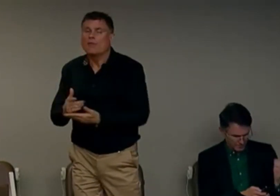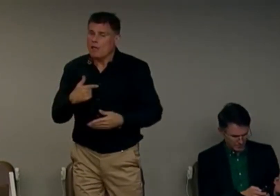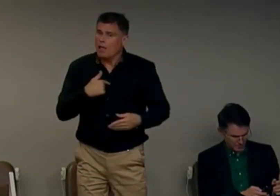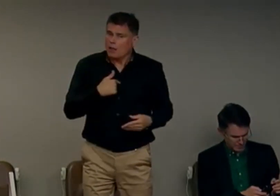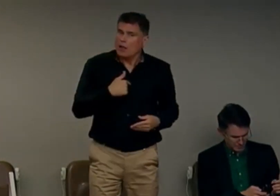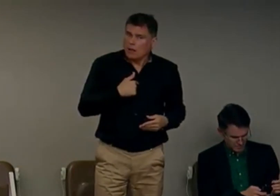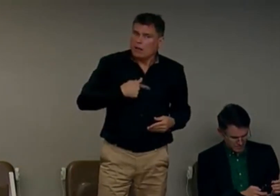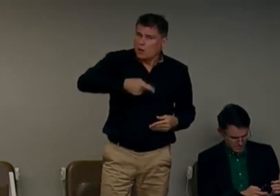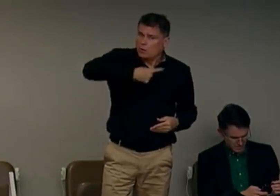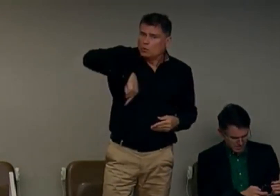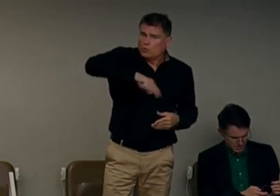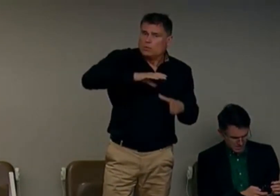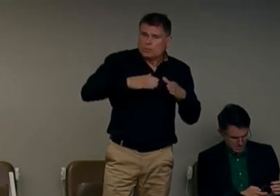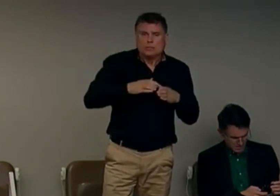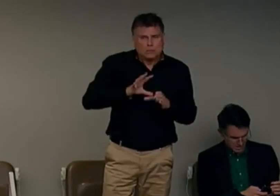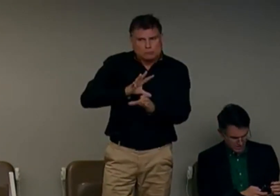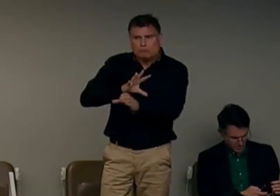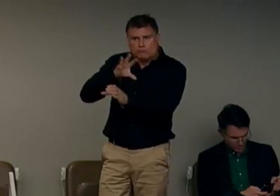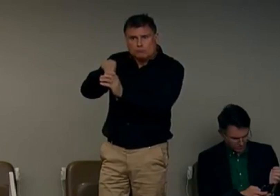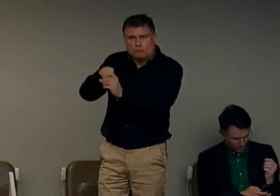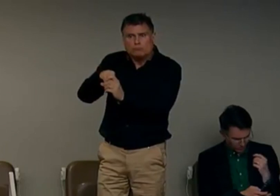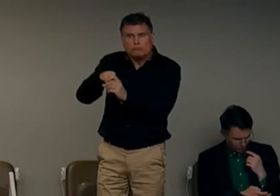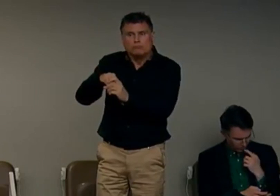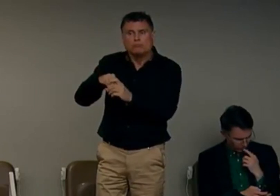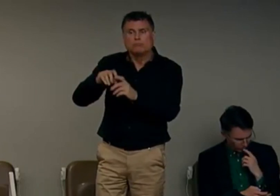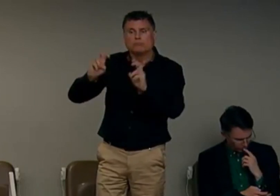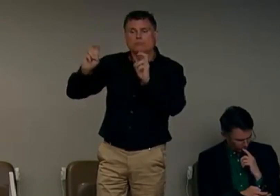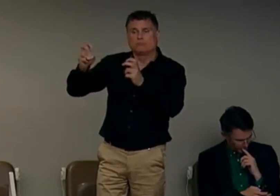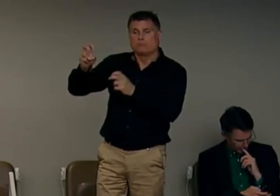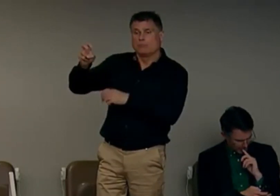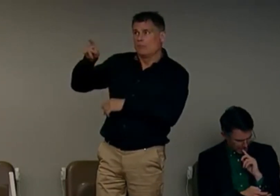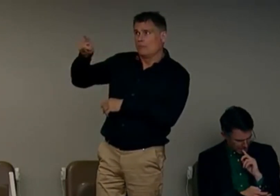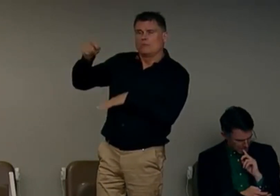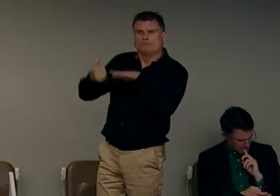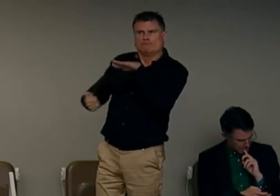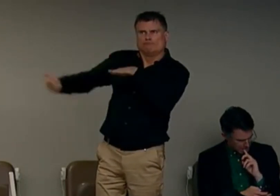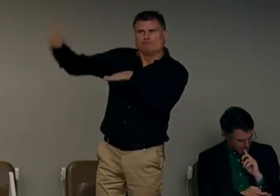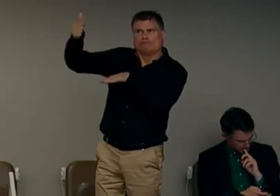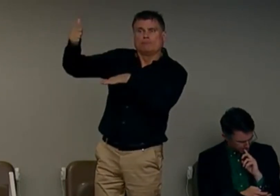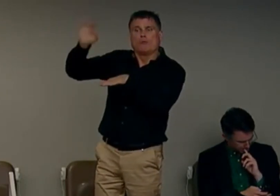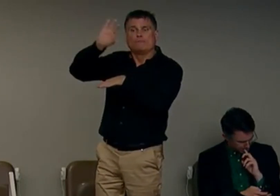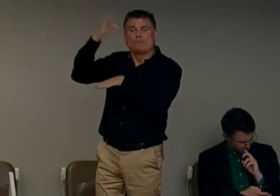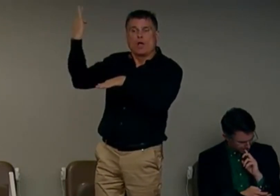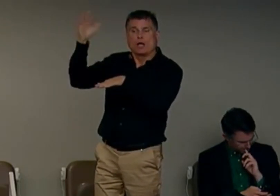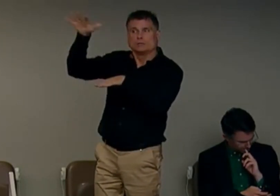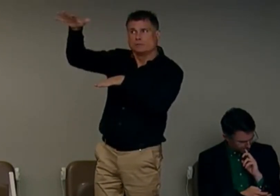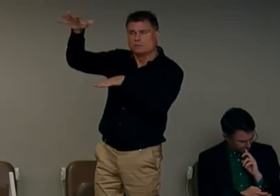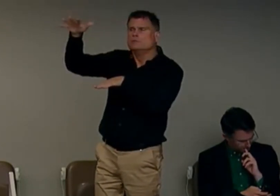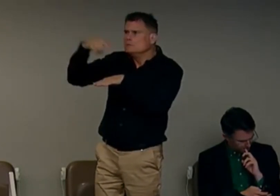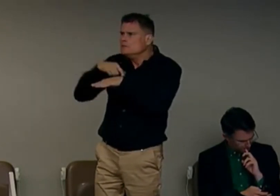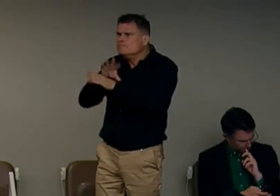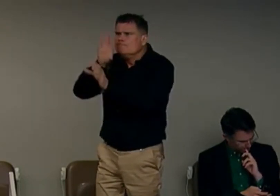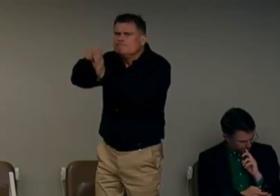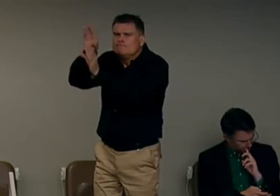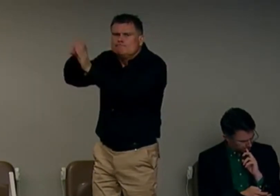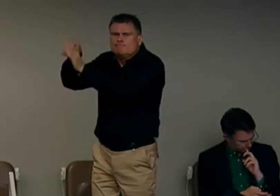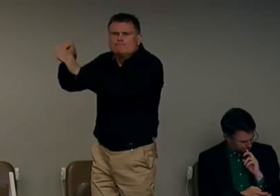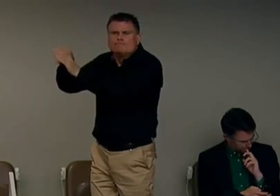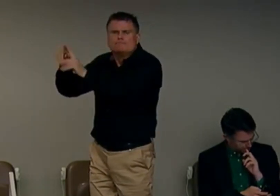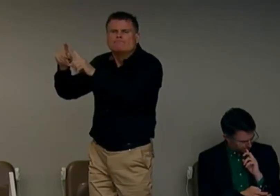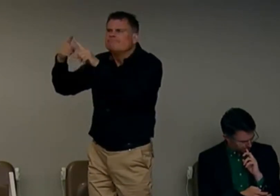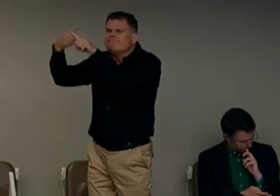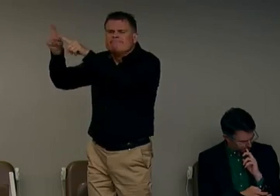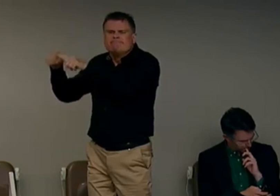Premier ministre, qui réunit l'ensemble du gouvernement 2 fois par an pour nous assurer que chaque ministère